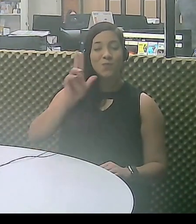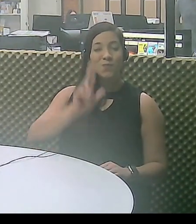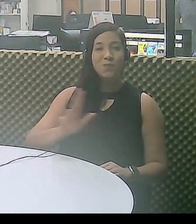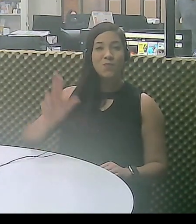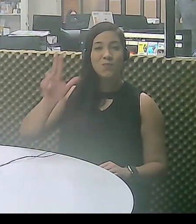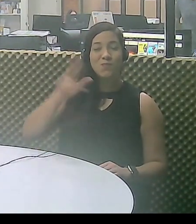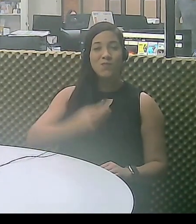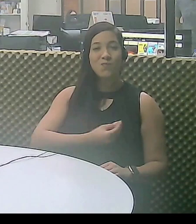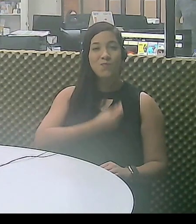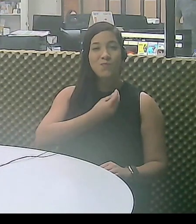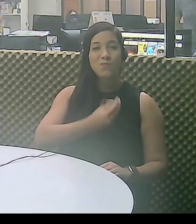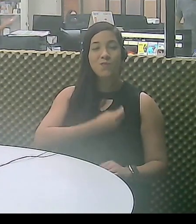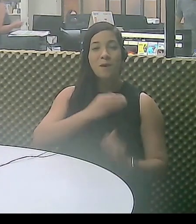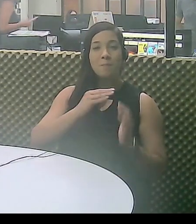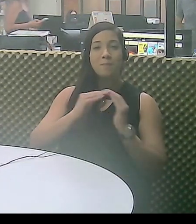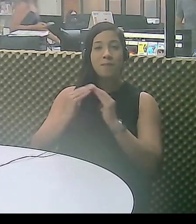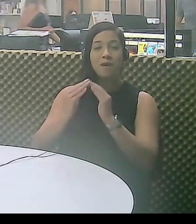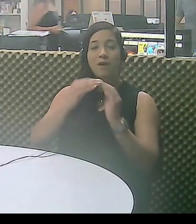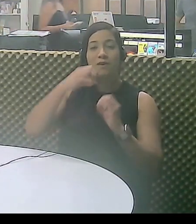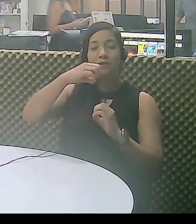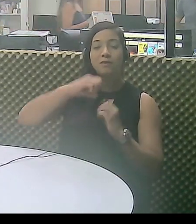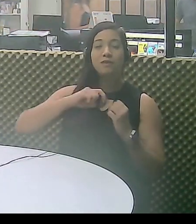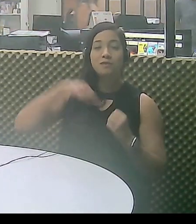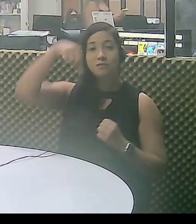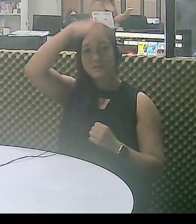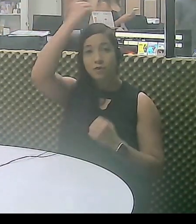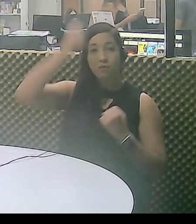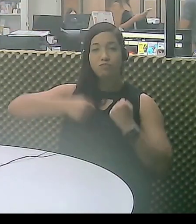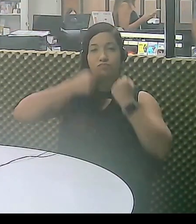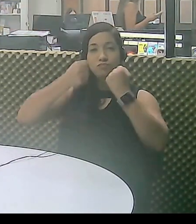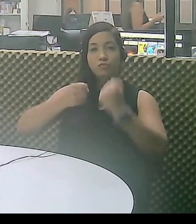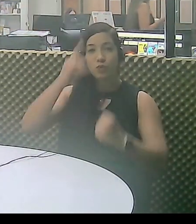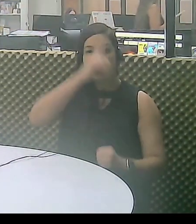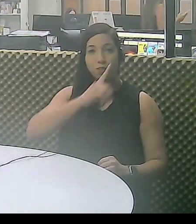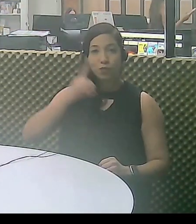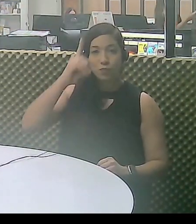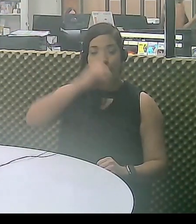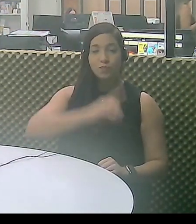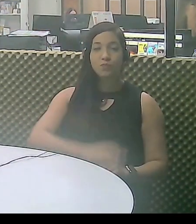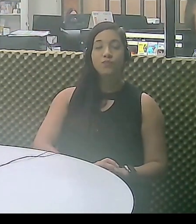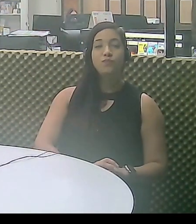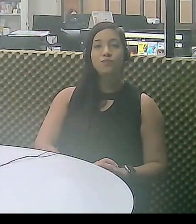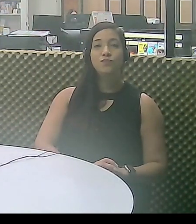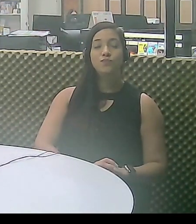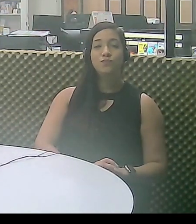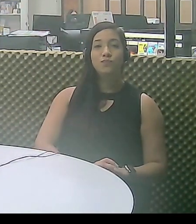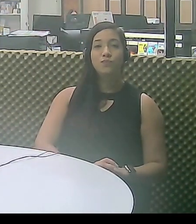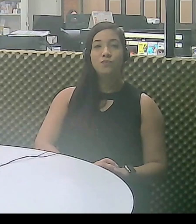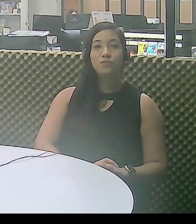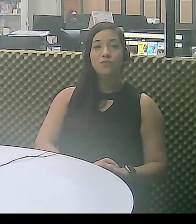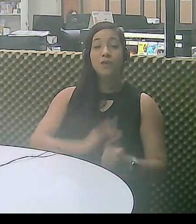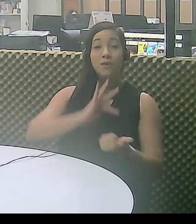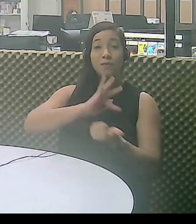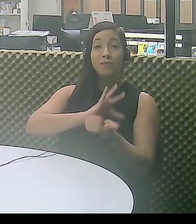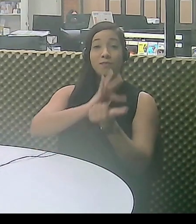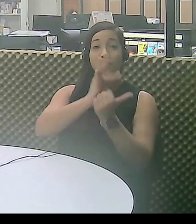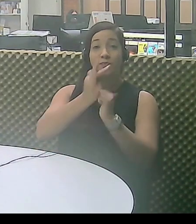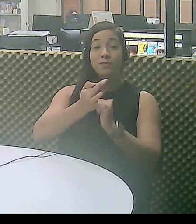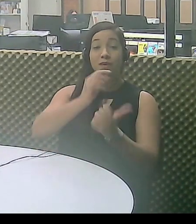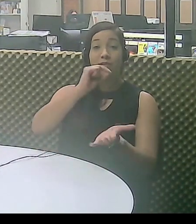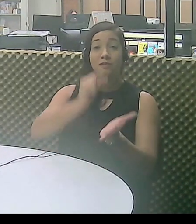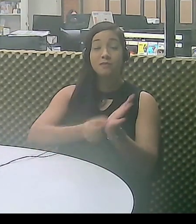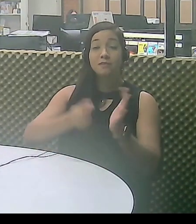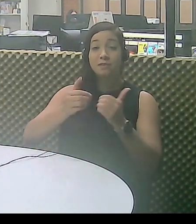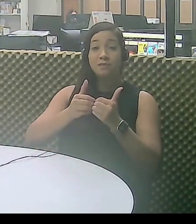Uberlândia Viva chega ao bairro São Jorge no próximo domingo. E ainda, Futel está com